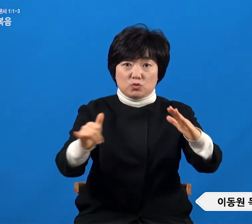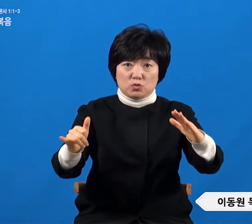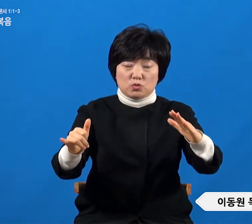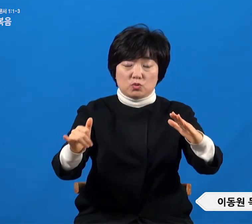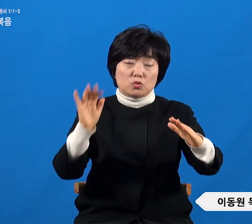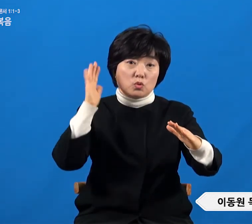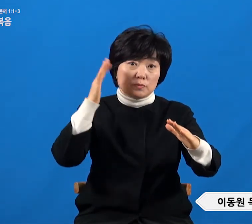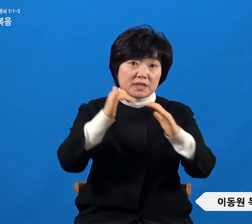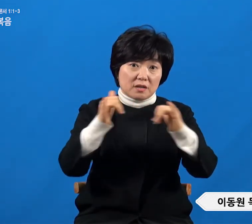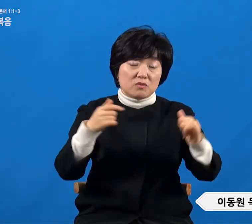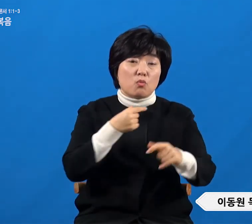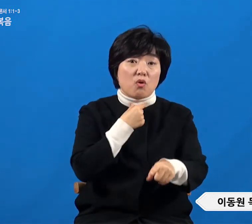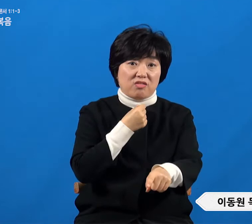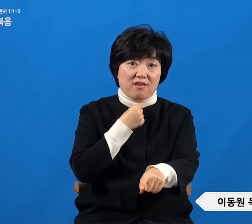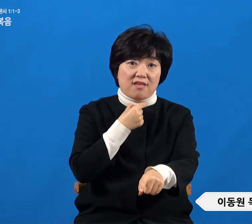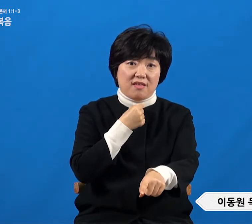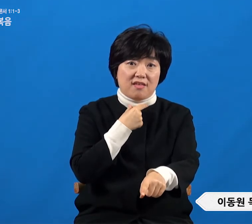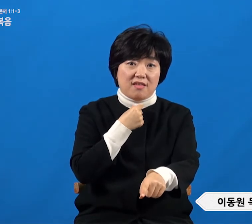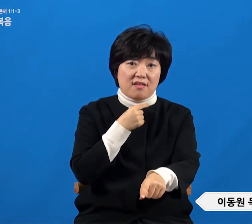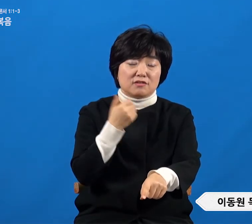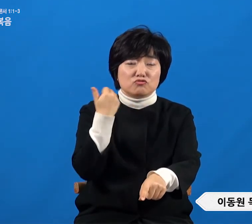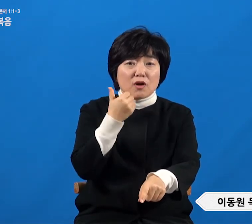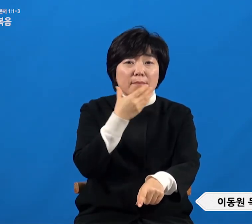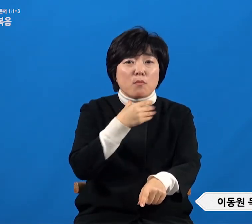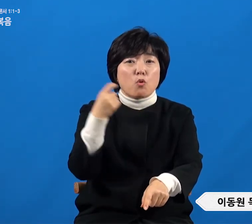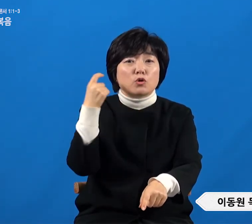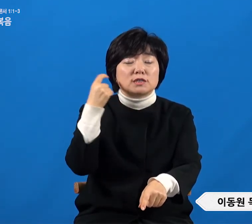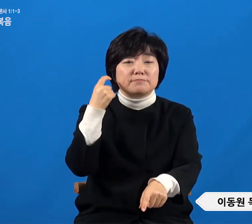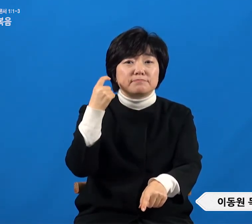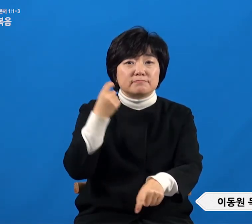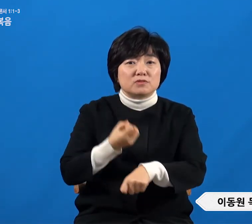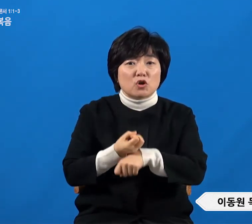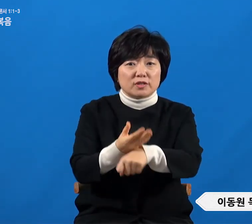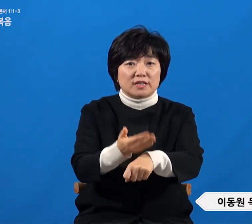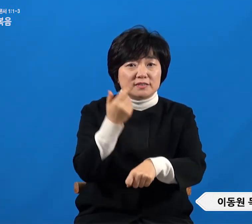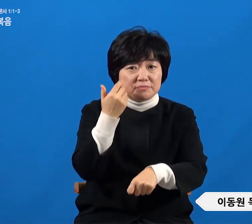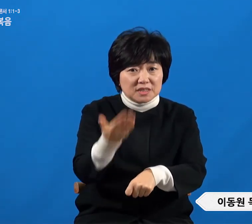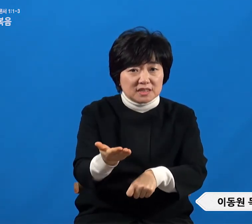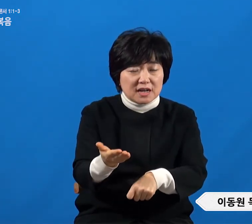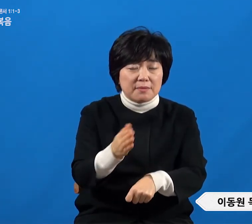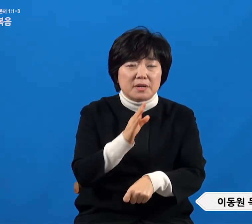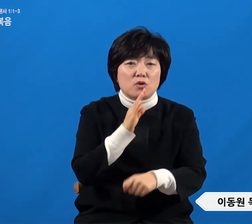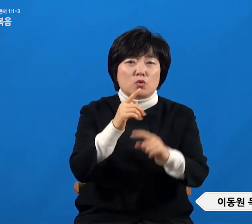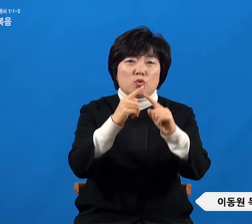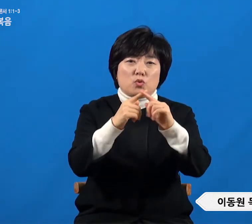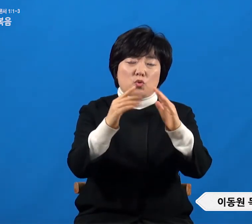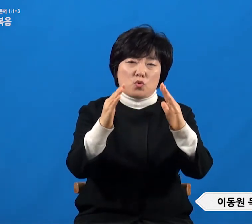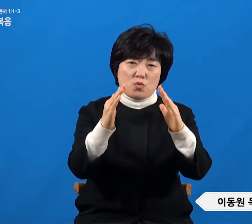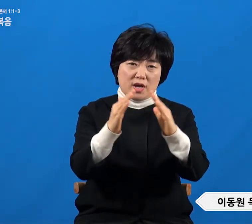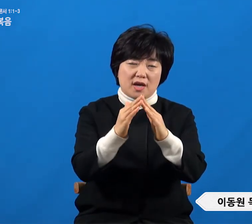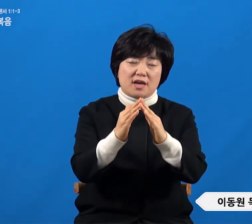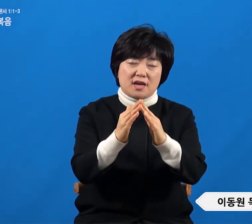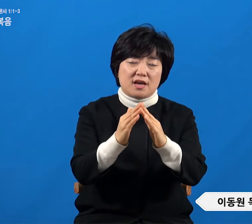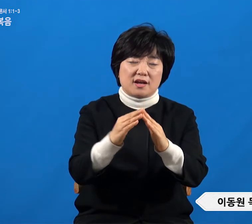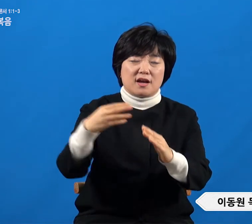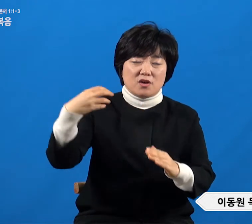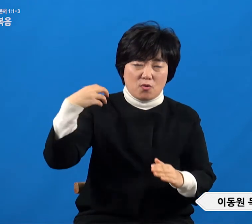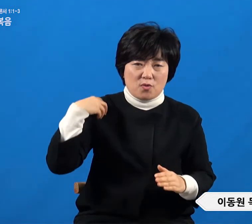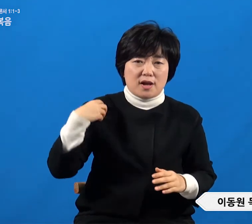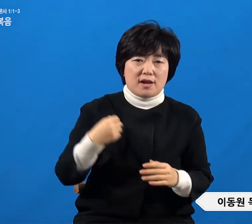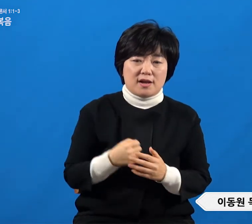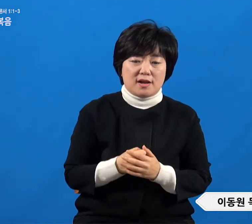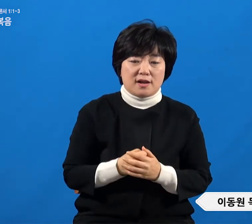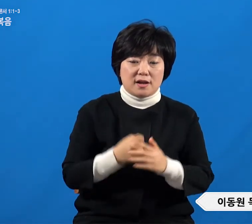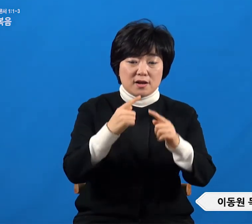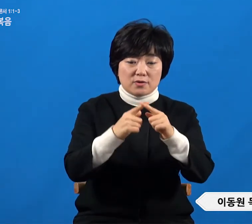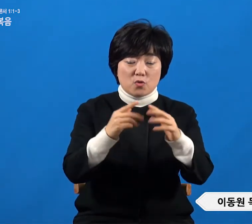갈망을 대해서 누가 복음이 되어줄 수가 있겠습니까? 여기 바로 교회의 기회가 있습니다. 우리 교회가 가질 수